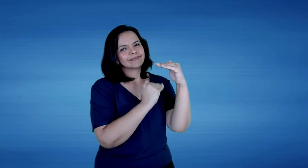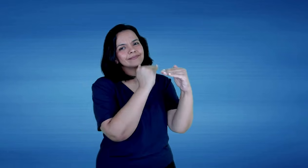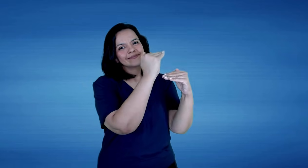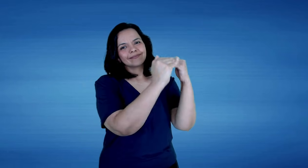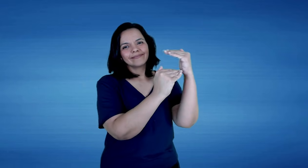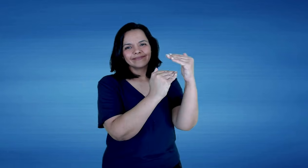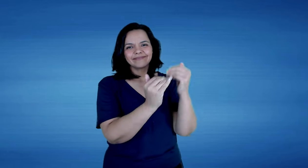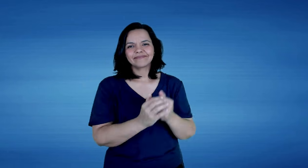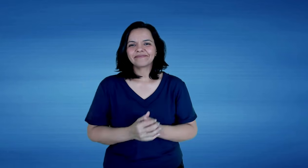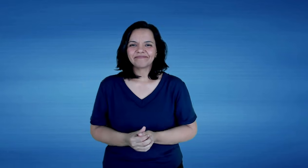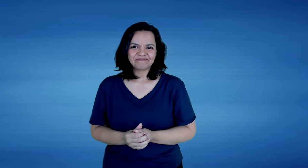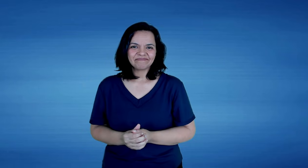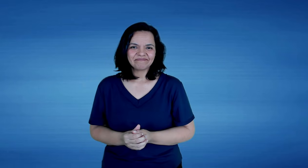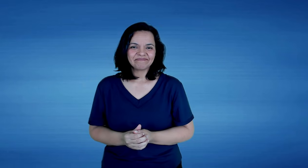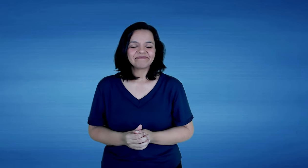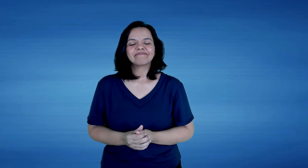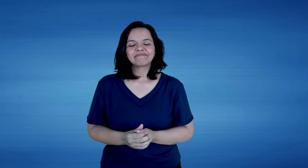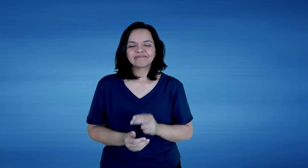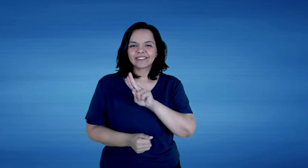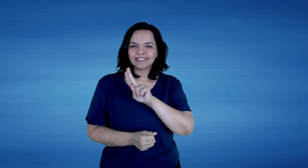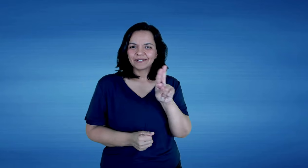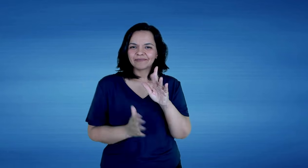a minha família e assim eu vou me desenvolvendo.